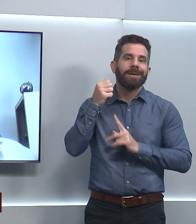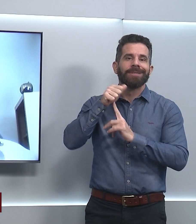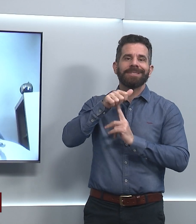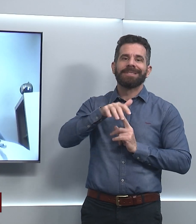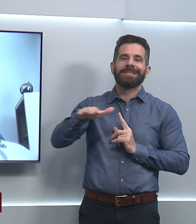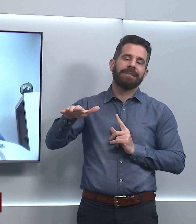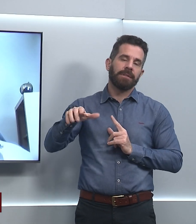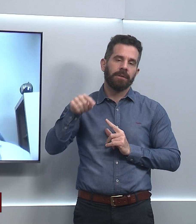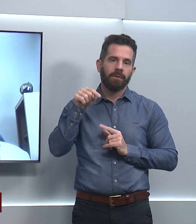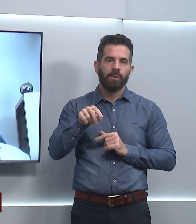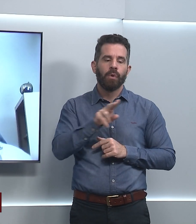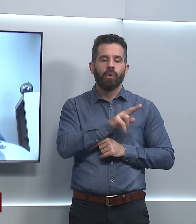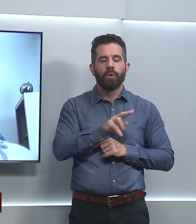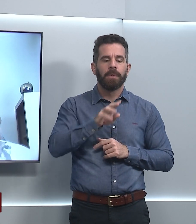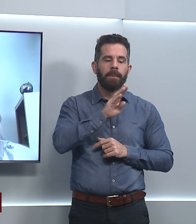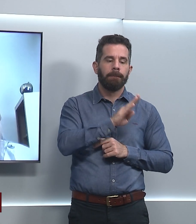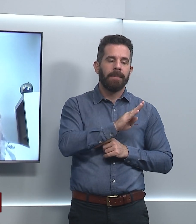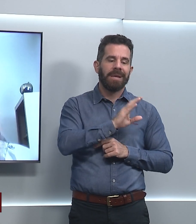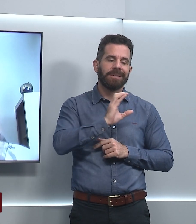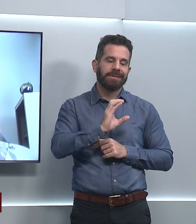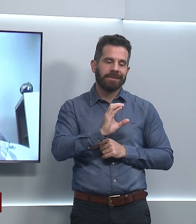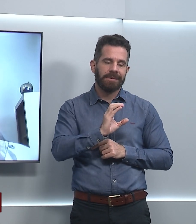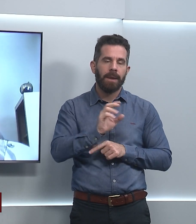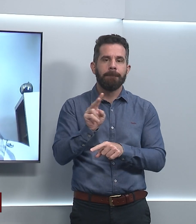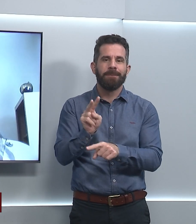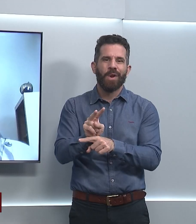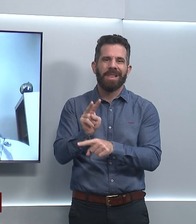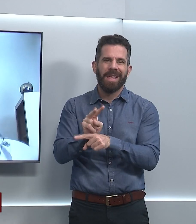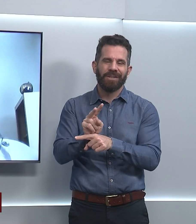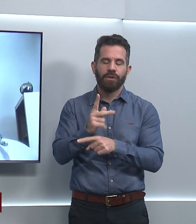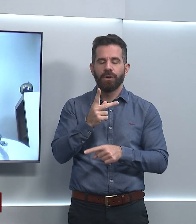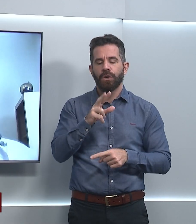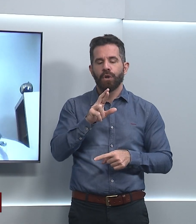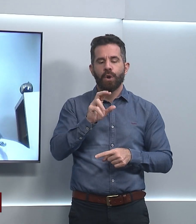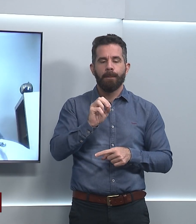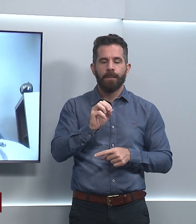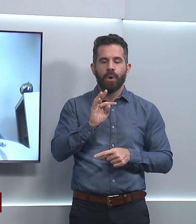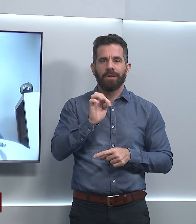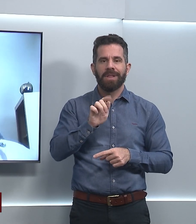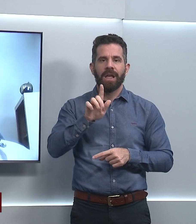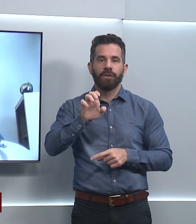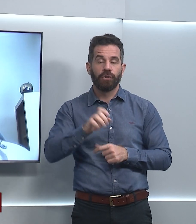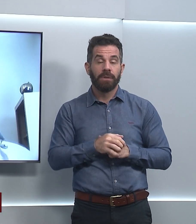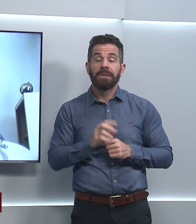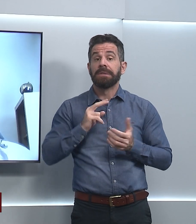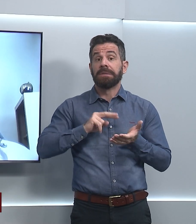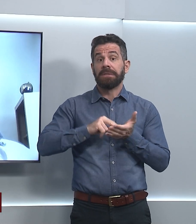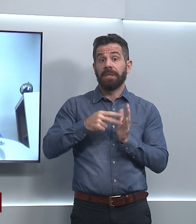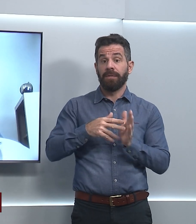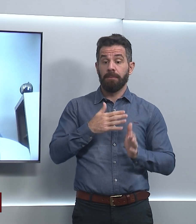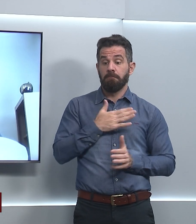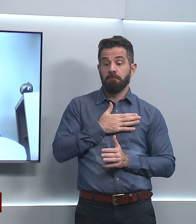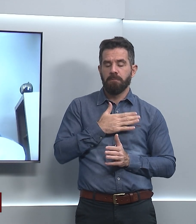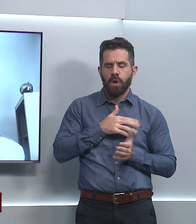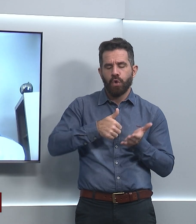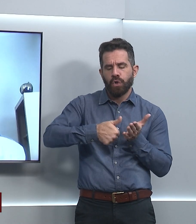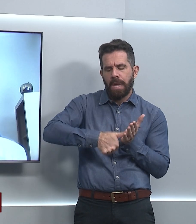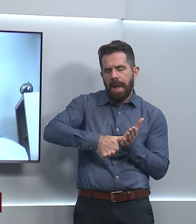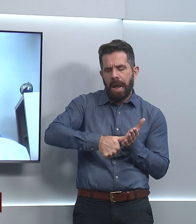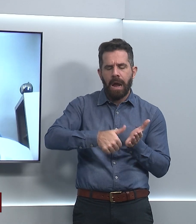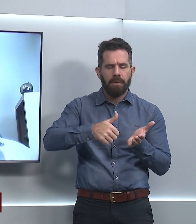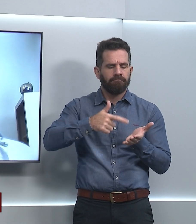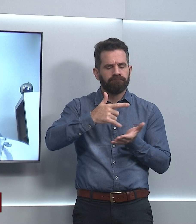chama BC Protege, onde com os seus dados, com os seus documentos, você informa ao